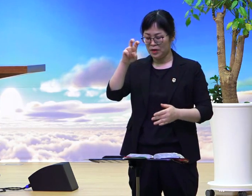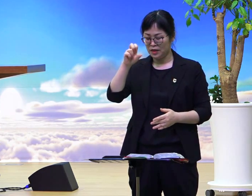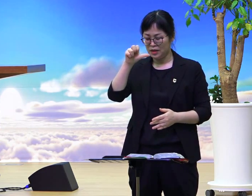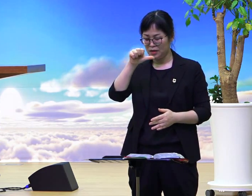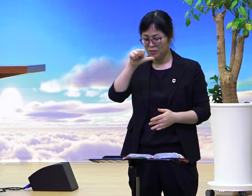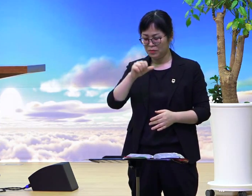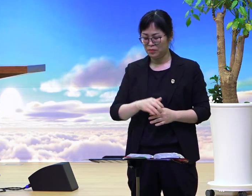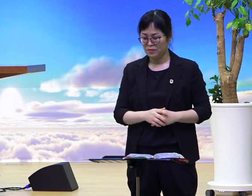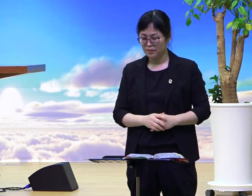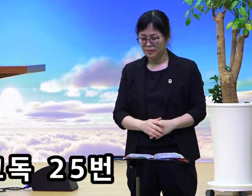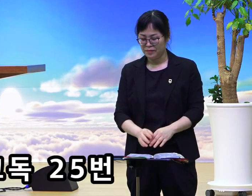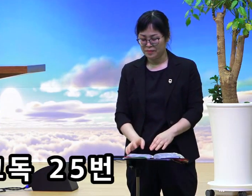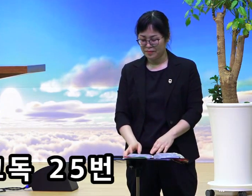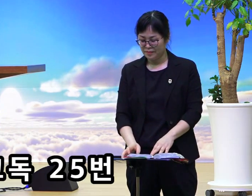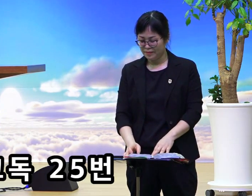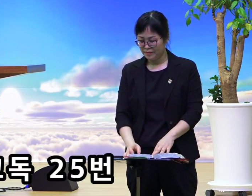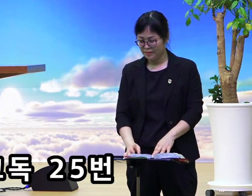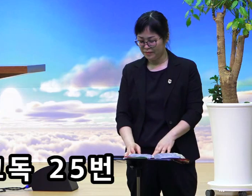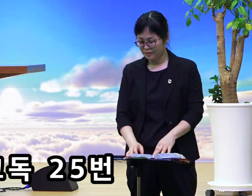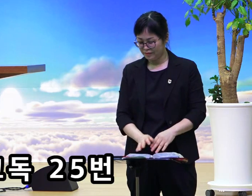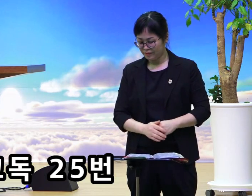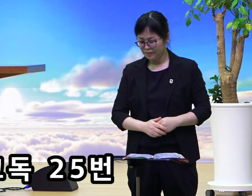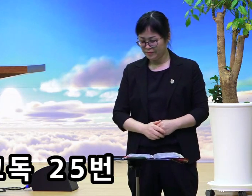성시교독은 교동문 25번입니다.